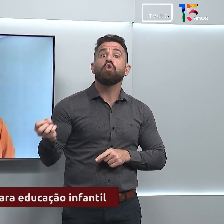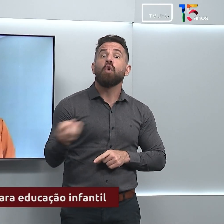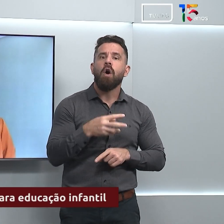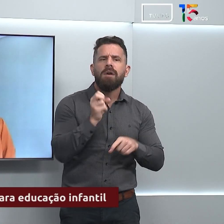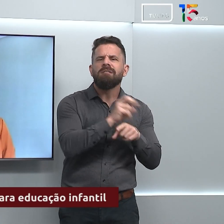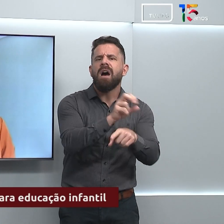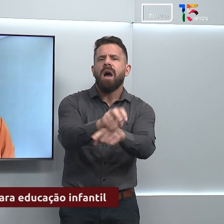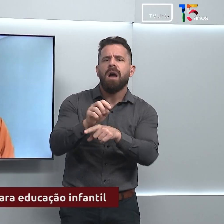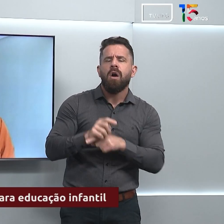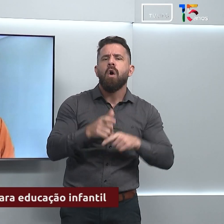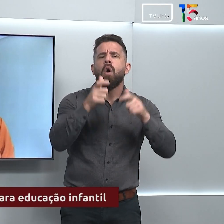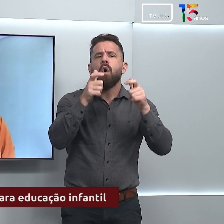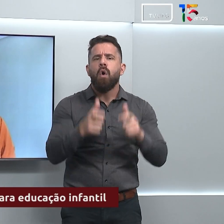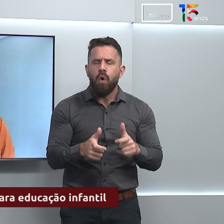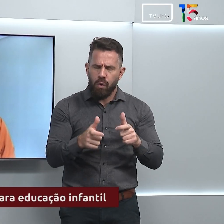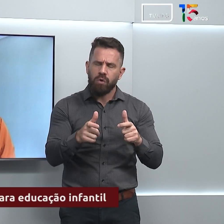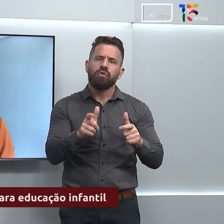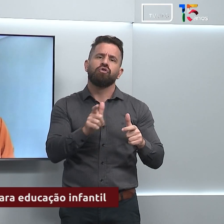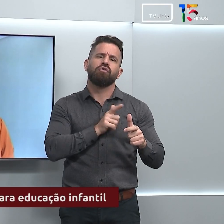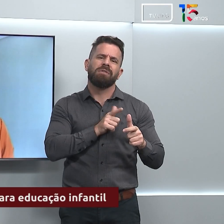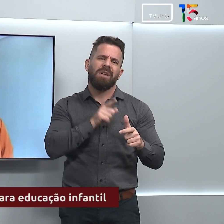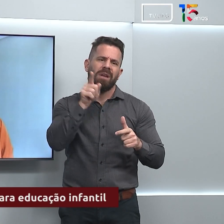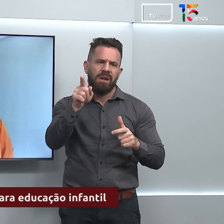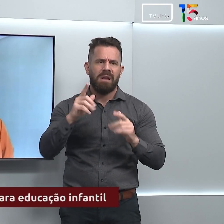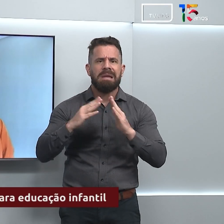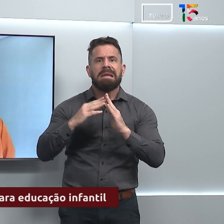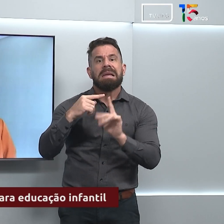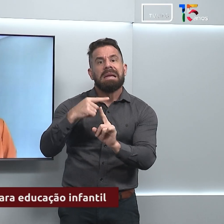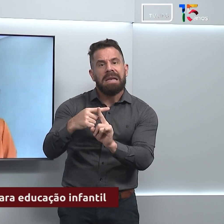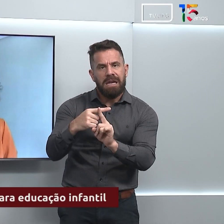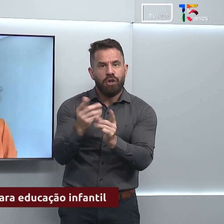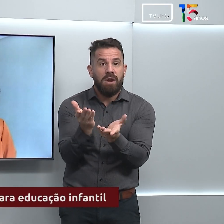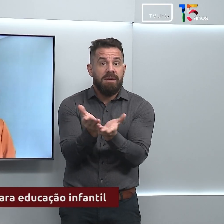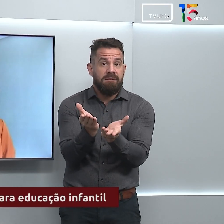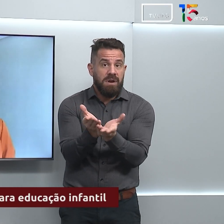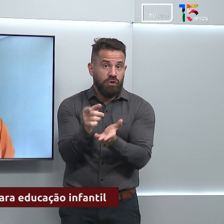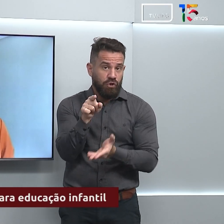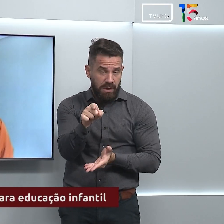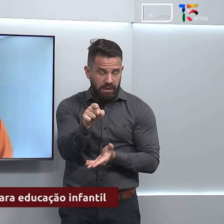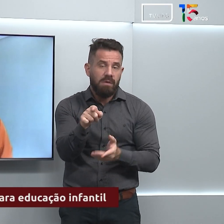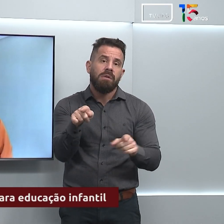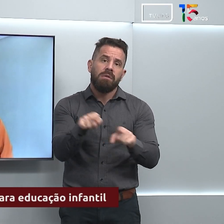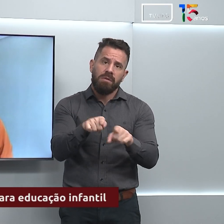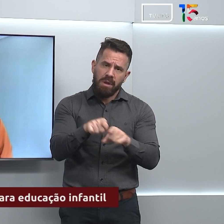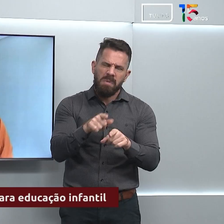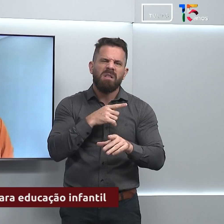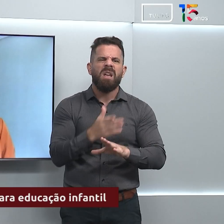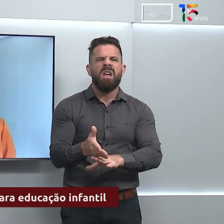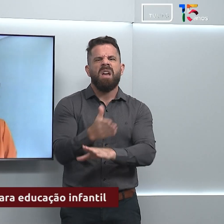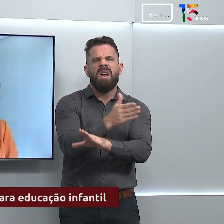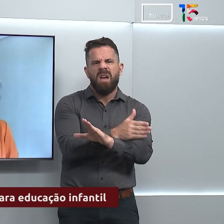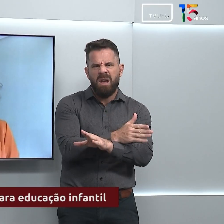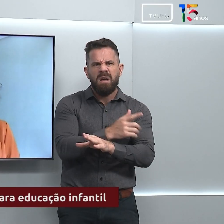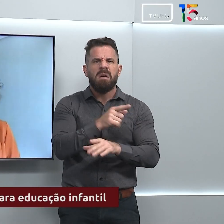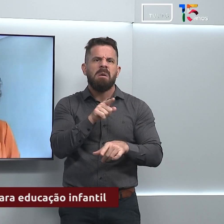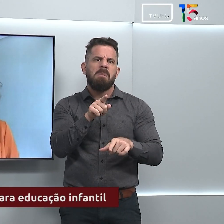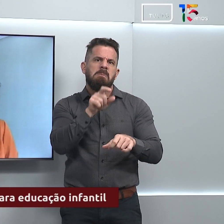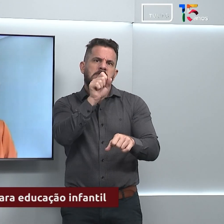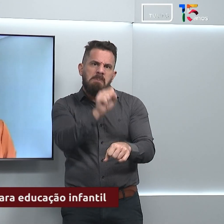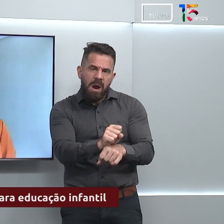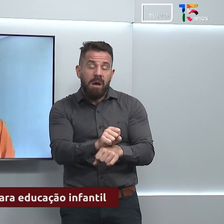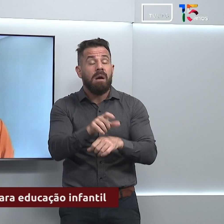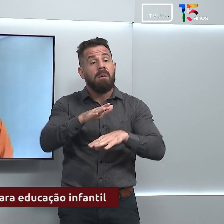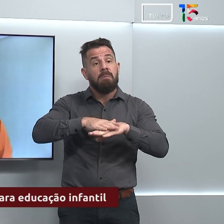espaços locados em igrejas evangélicas. Já o caso de obras paradas ainda está sendo analisado pela equipe